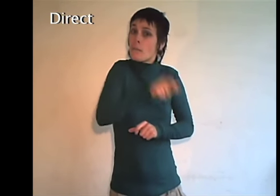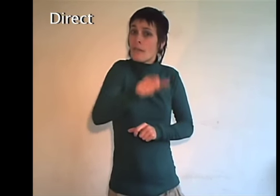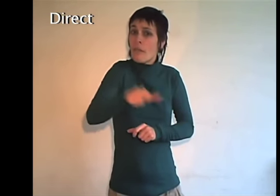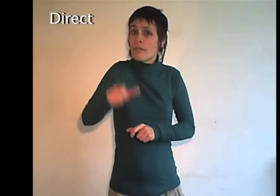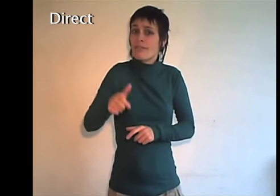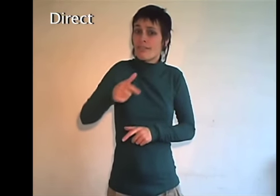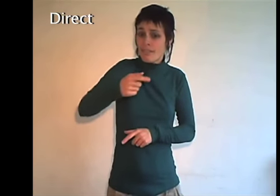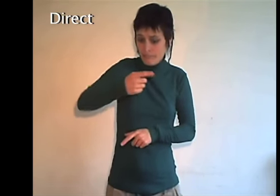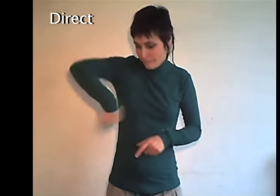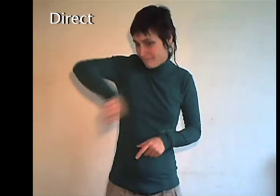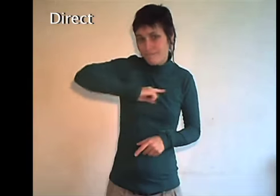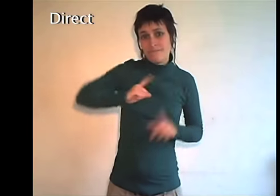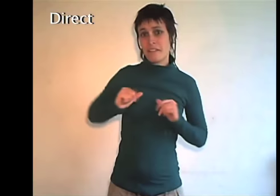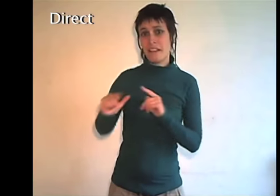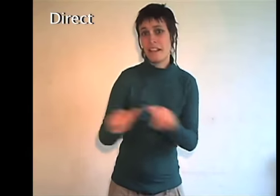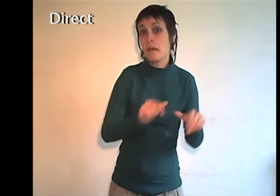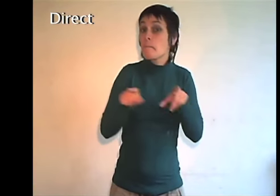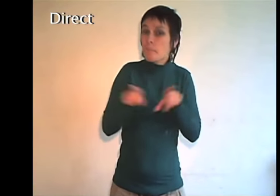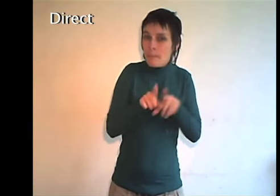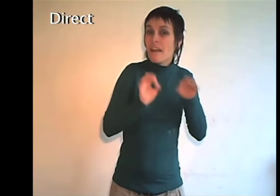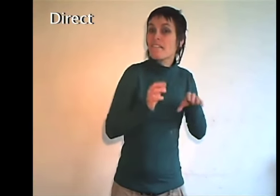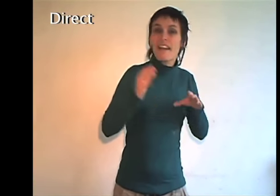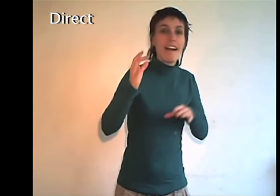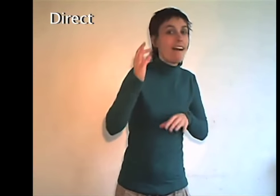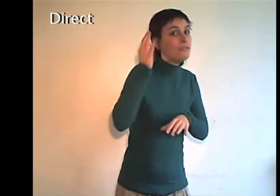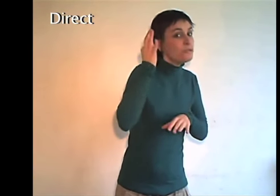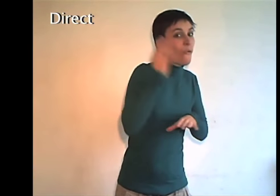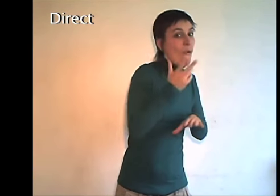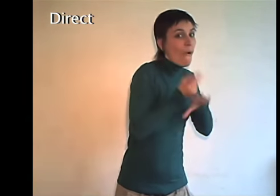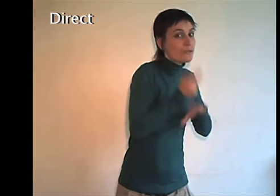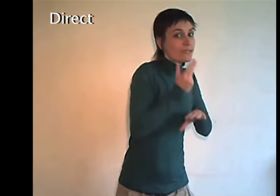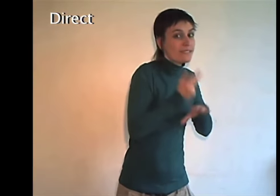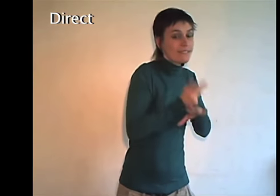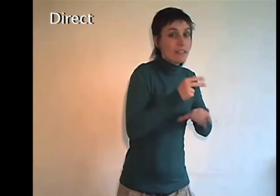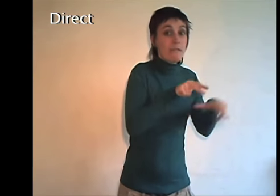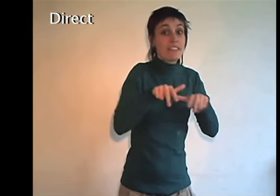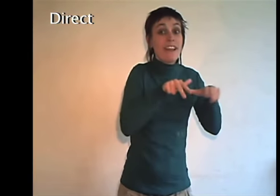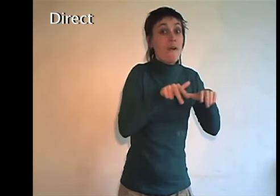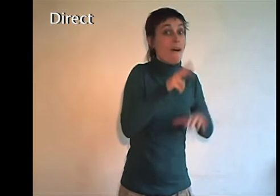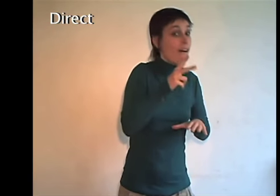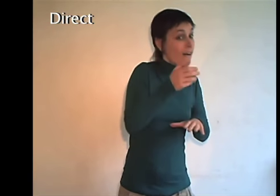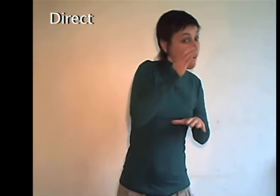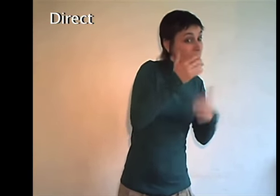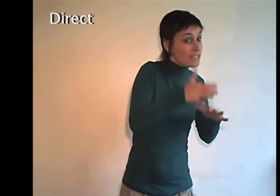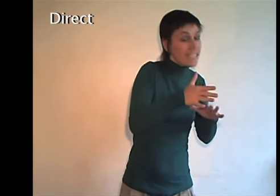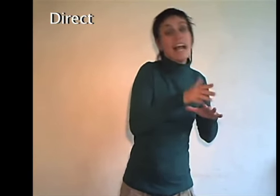de Canal Sud pour le Front du lundi. Donc les mêmes personnes dont vous entendiez les interventions dans ce